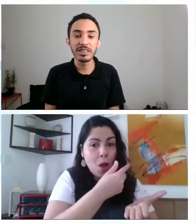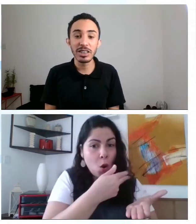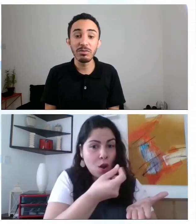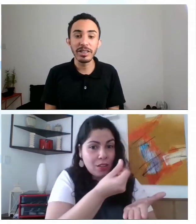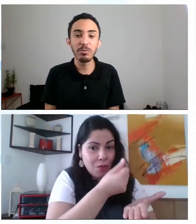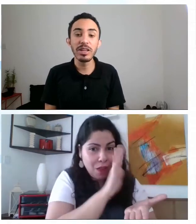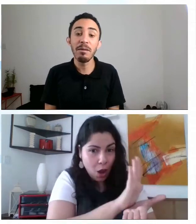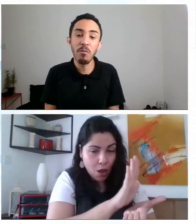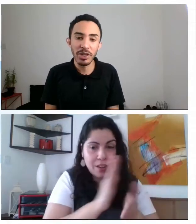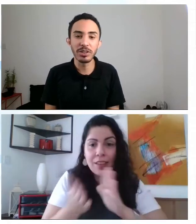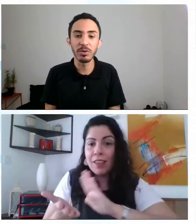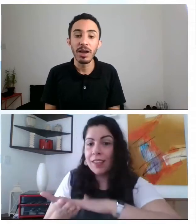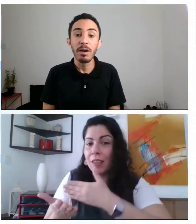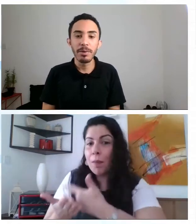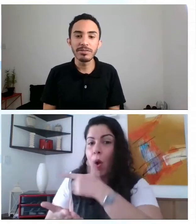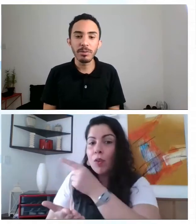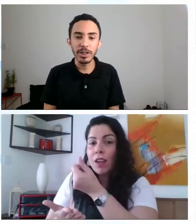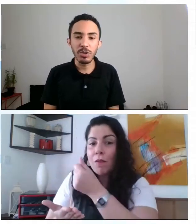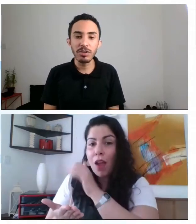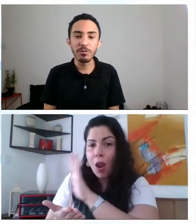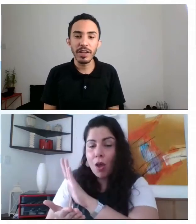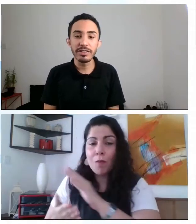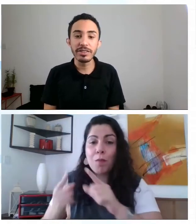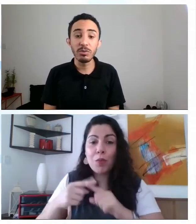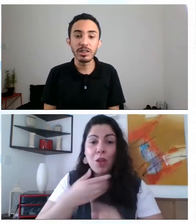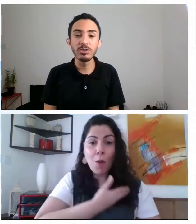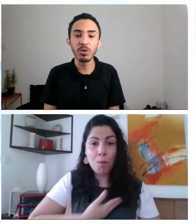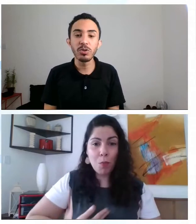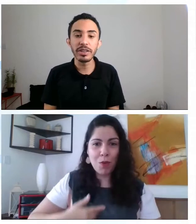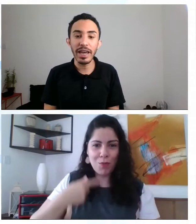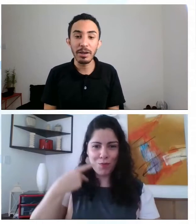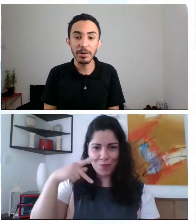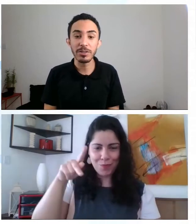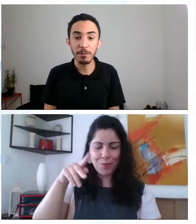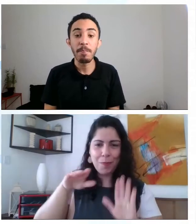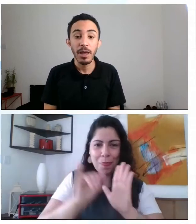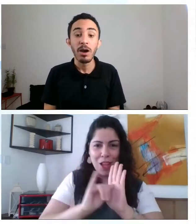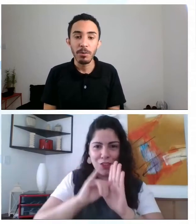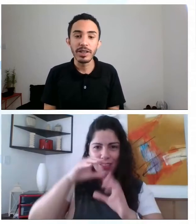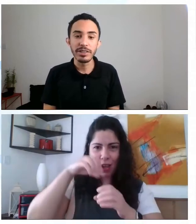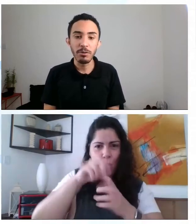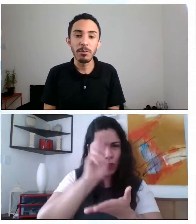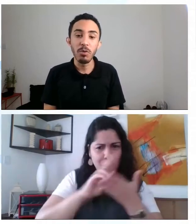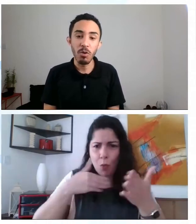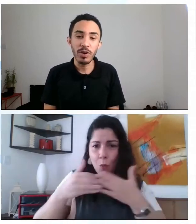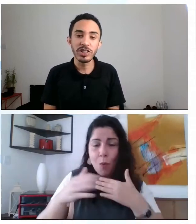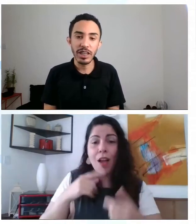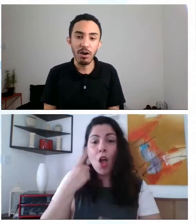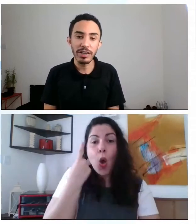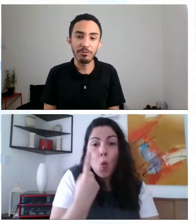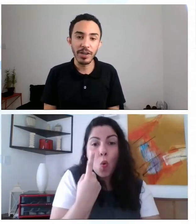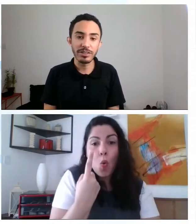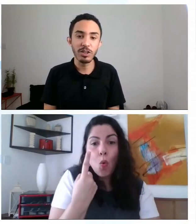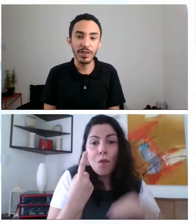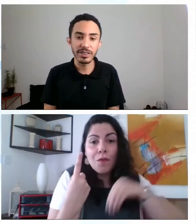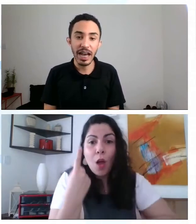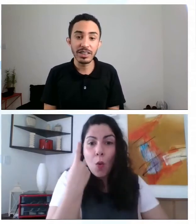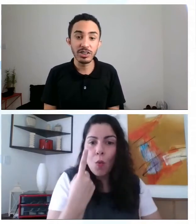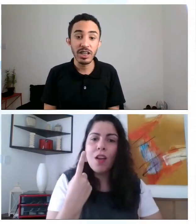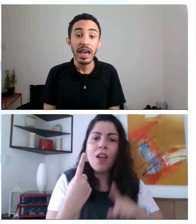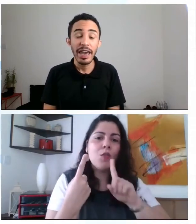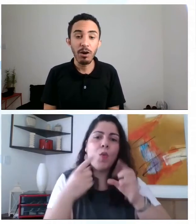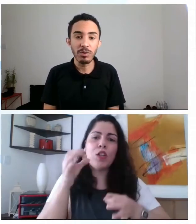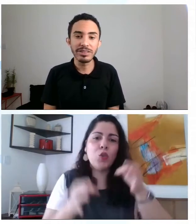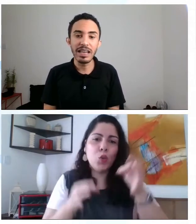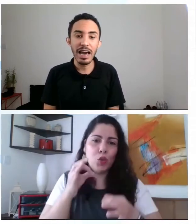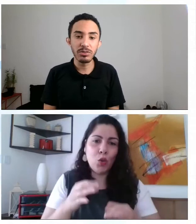Porque a legislação tem que mudar muito, principalmente quando diferencia o tradutor do intérprete. Por exemplo, o edital que é feito nas